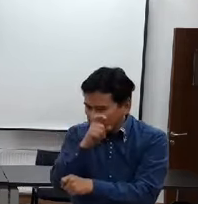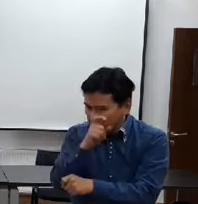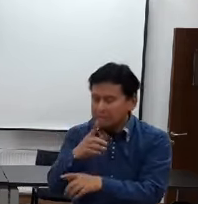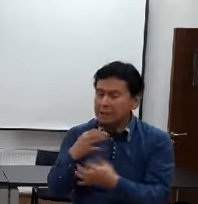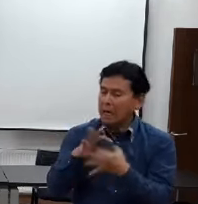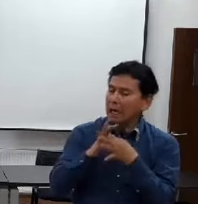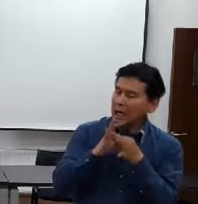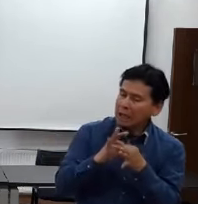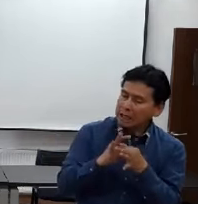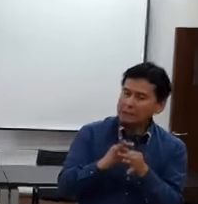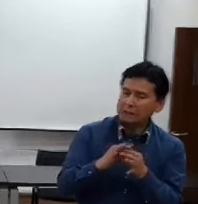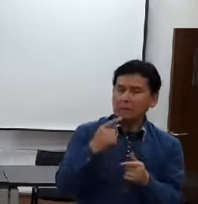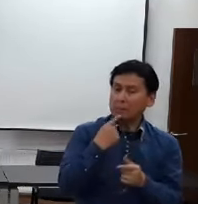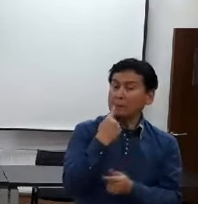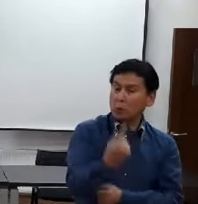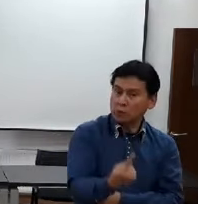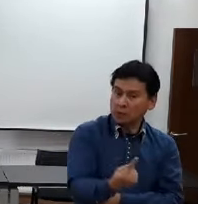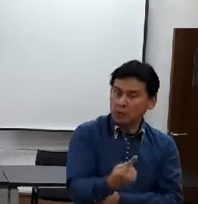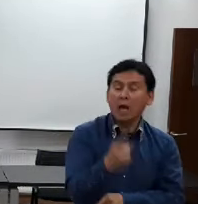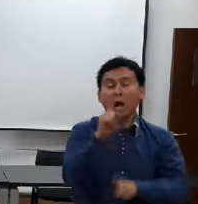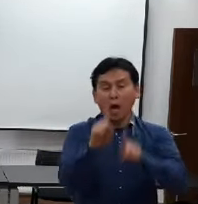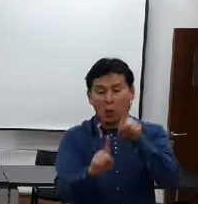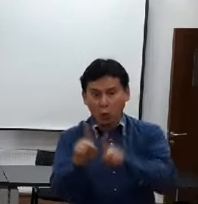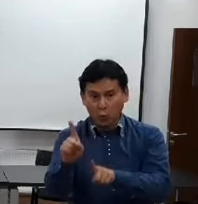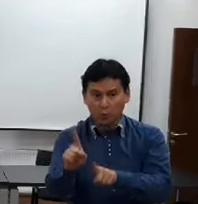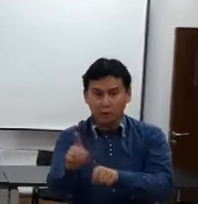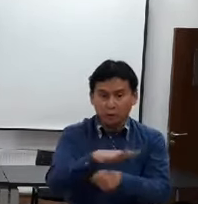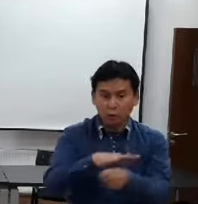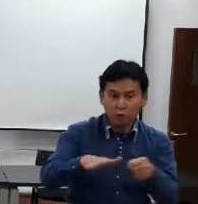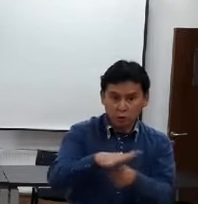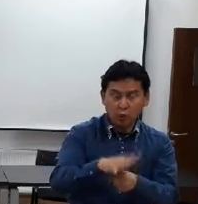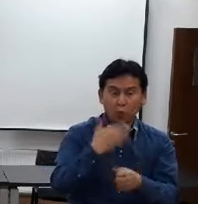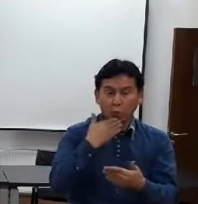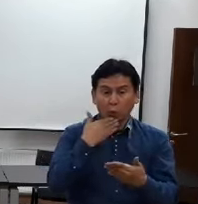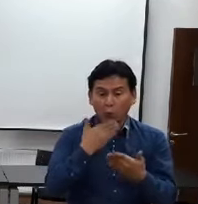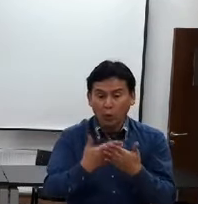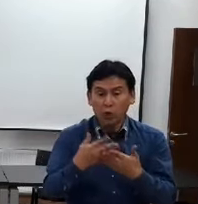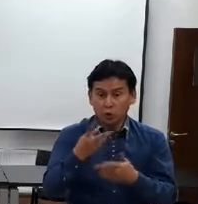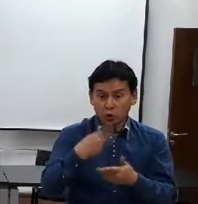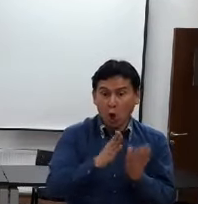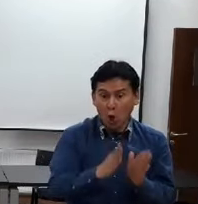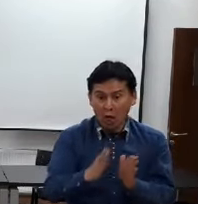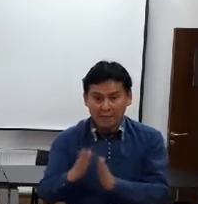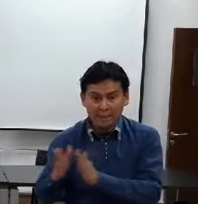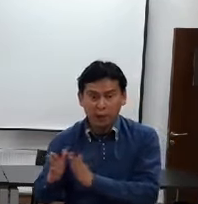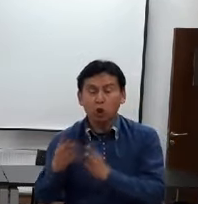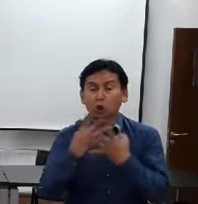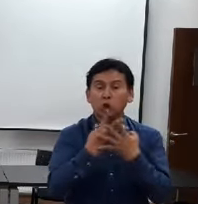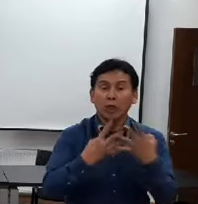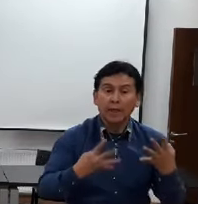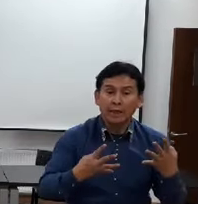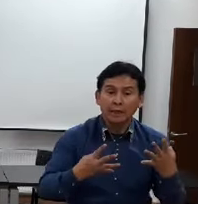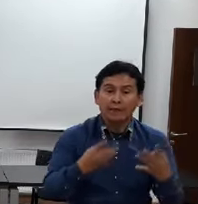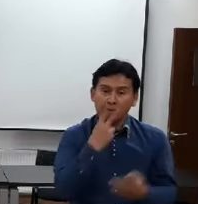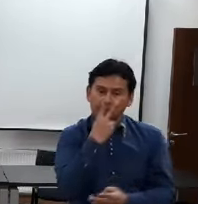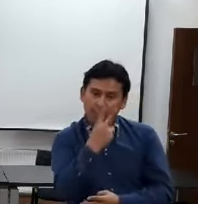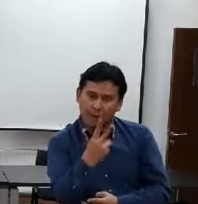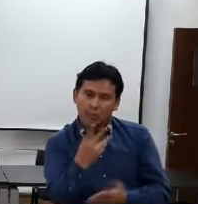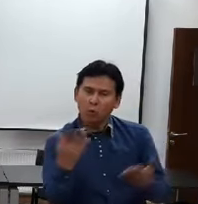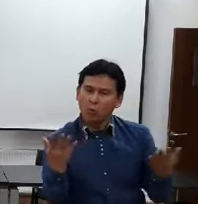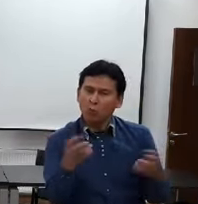la pregunta ha sido muy complejo en algún momento cuando estábamos organizando toda nuestra red vimos la